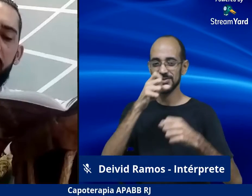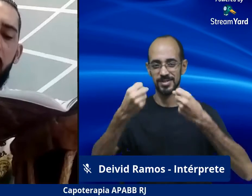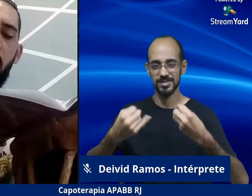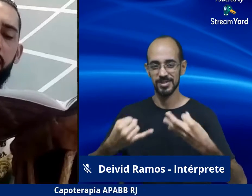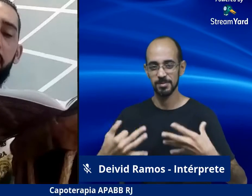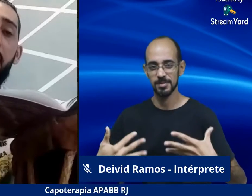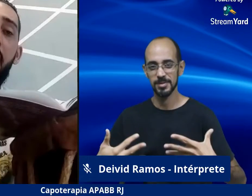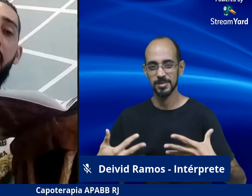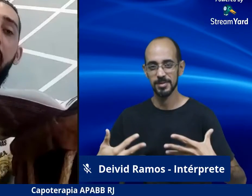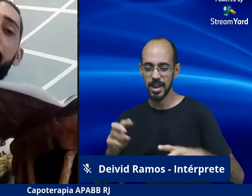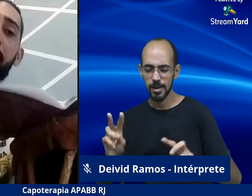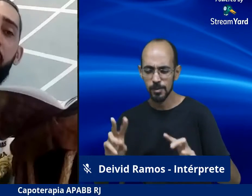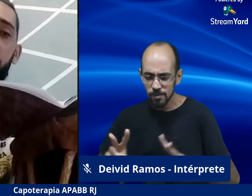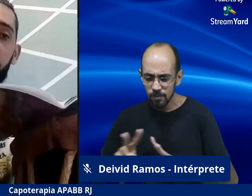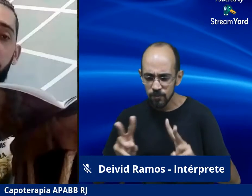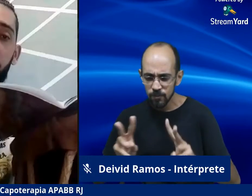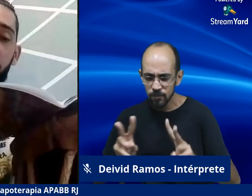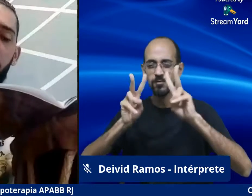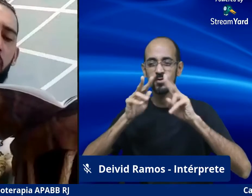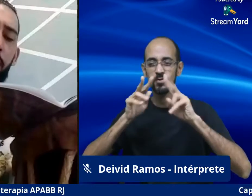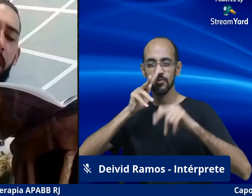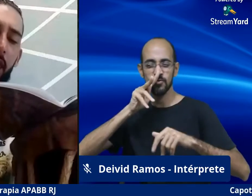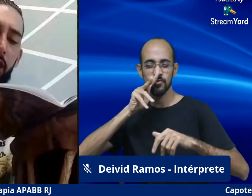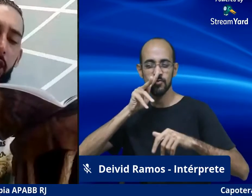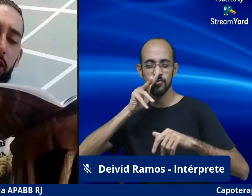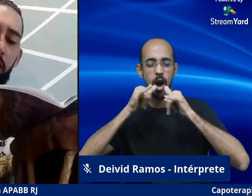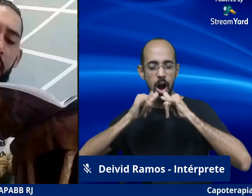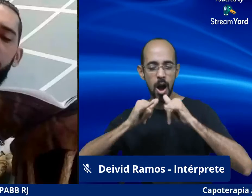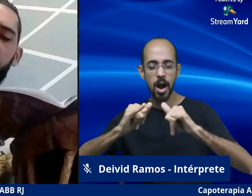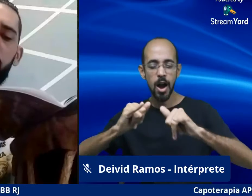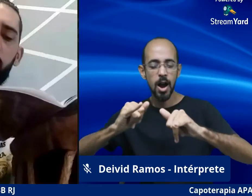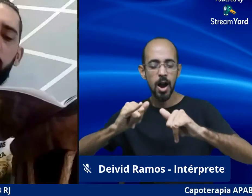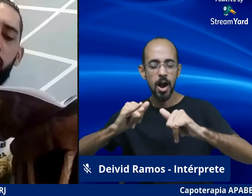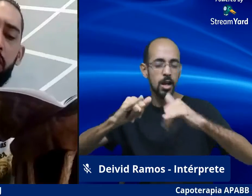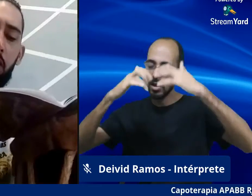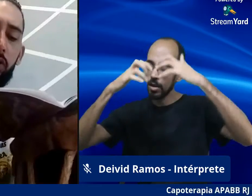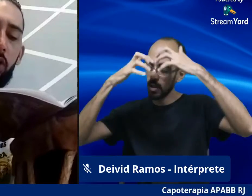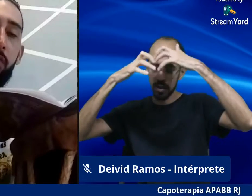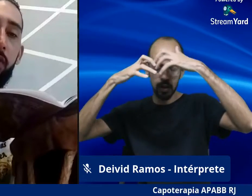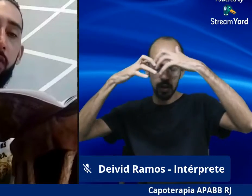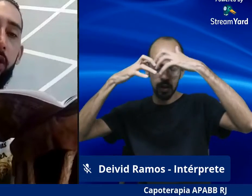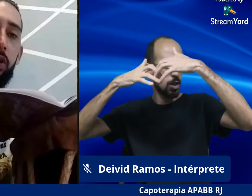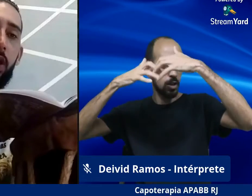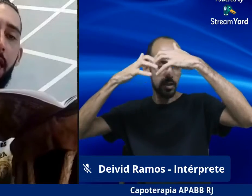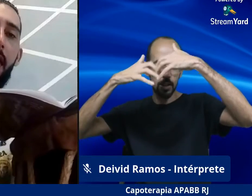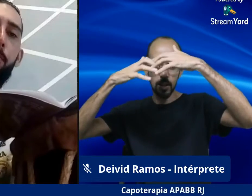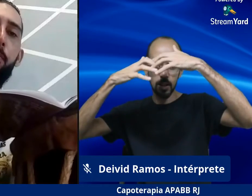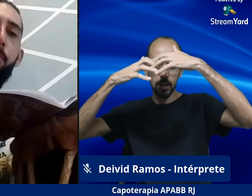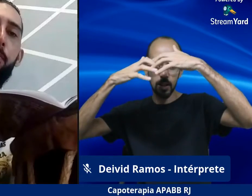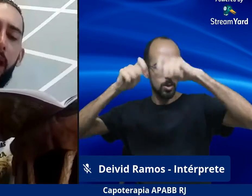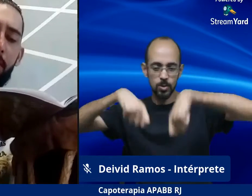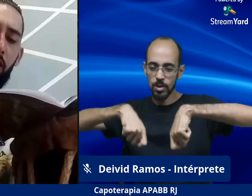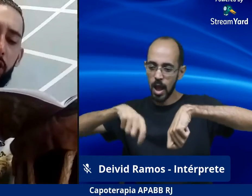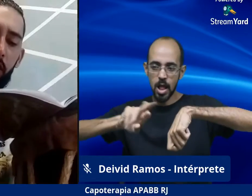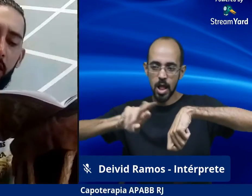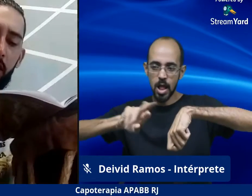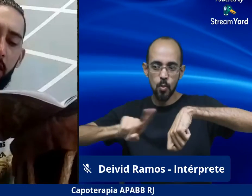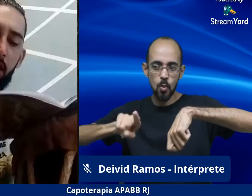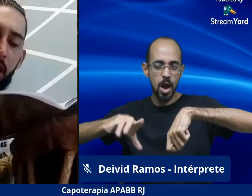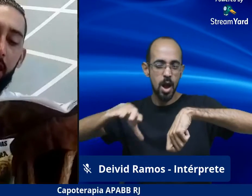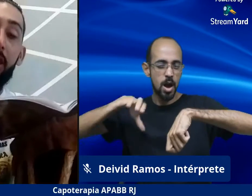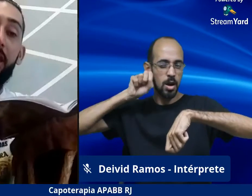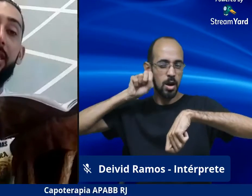Energia na roda, a mente não compreende, não se escuta com os ouvidos. É pura